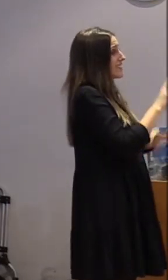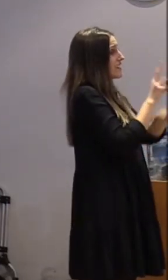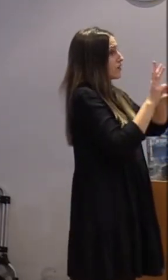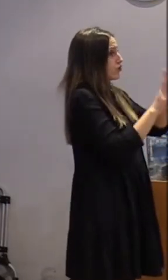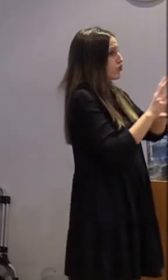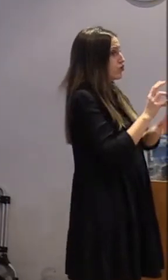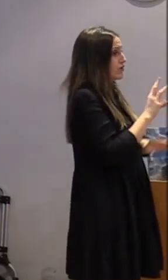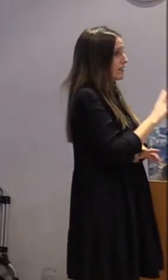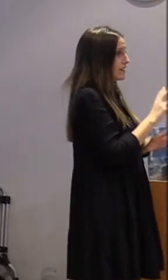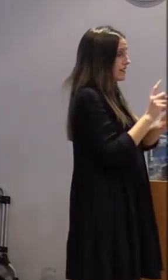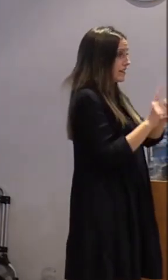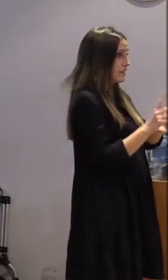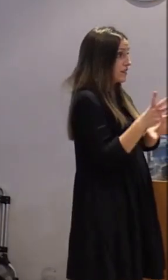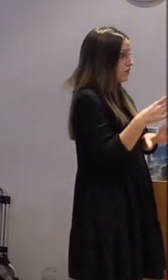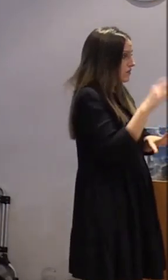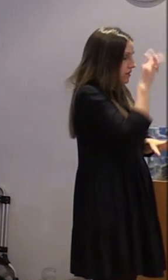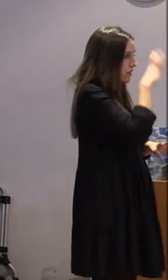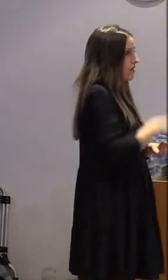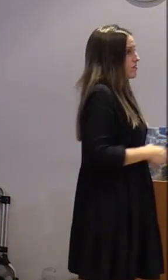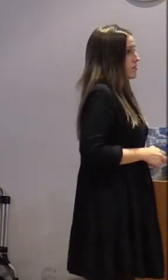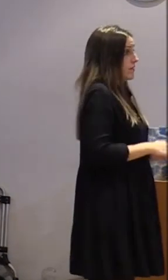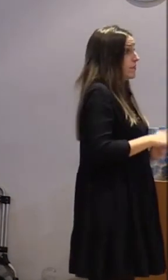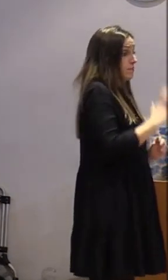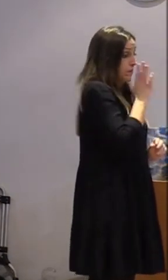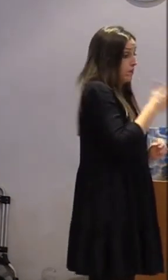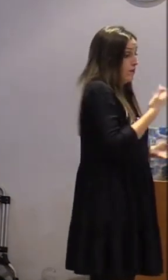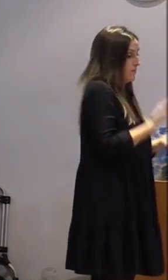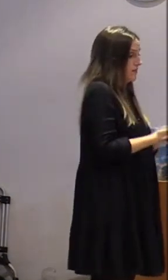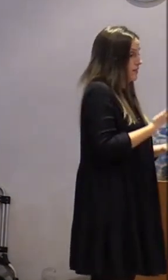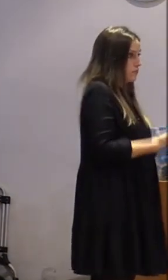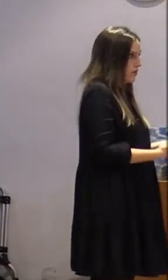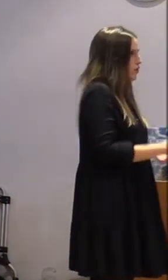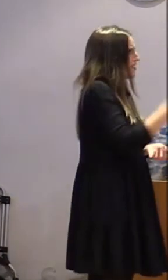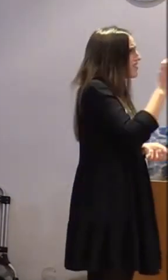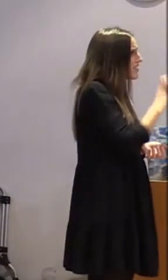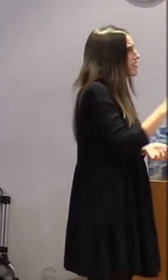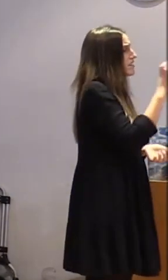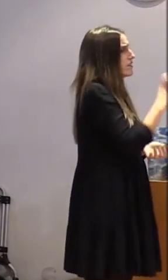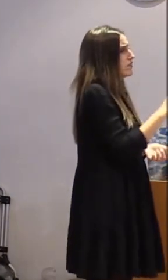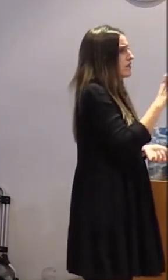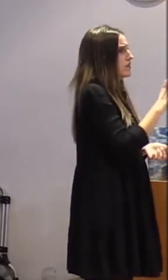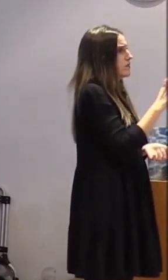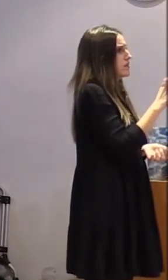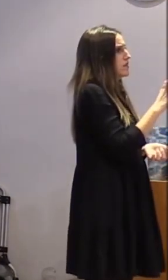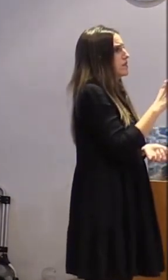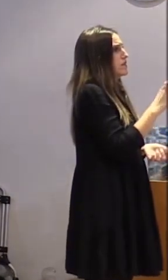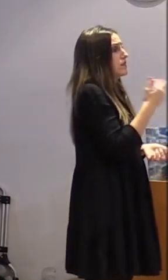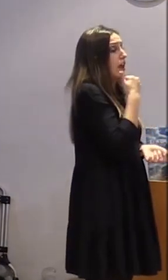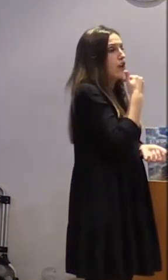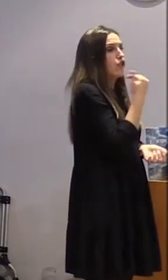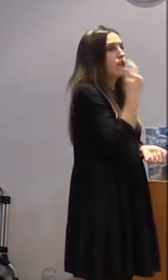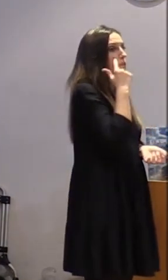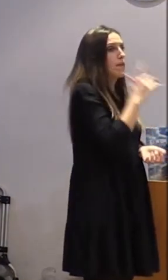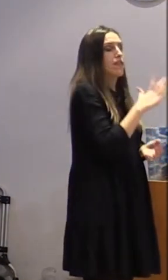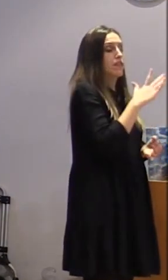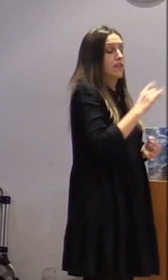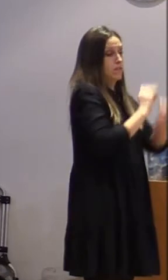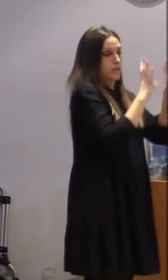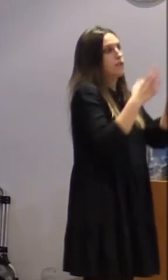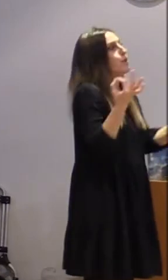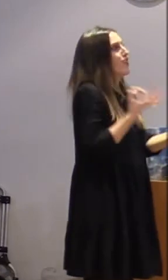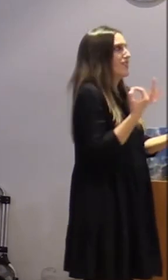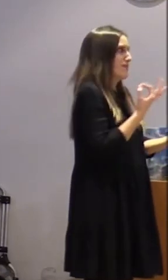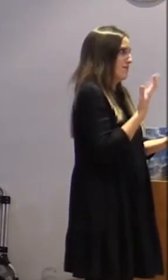38-36%. Esto es fantástico. Porque lo que nos está demostrando científicamente Neuberger es algo que parece evidente, pero que había que